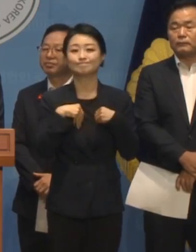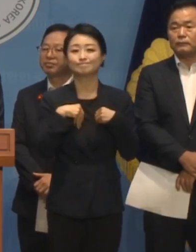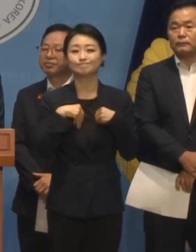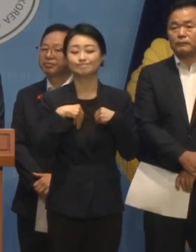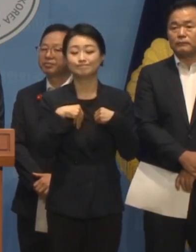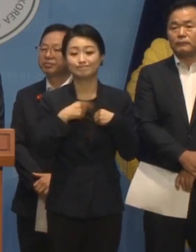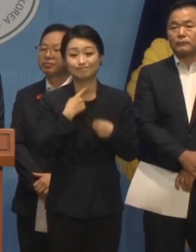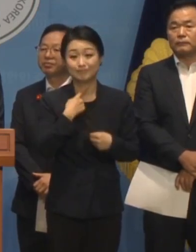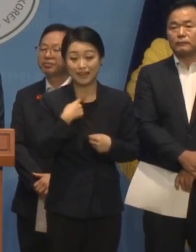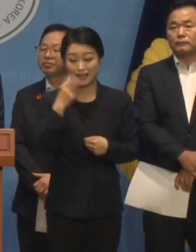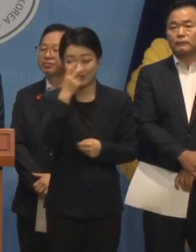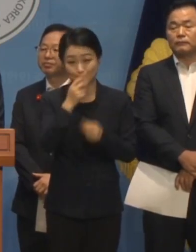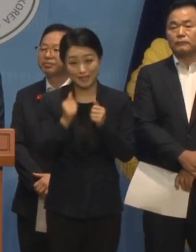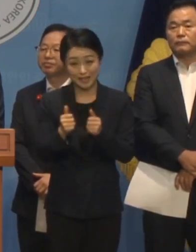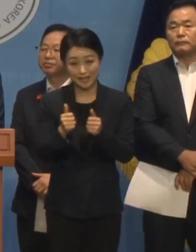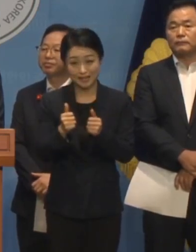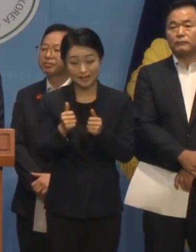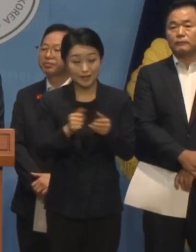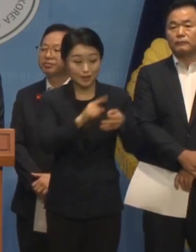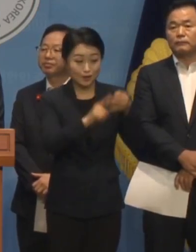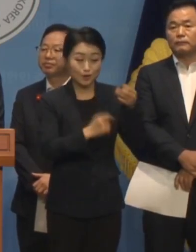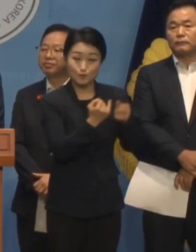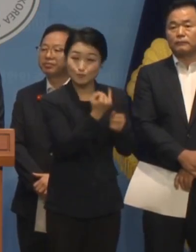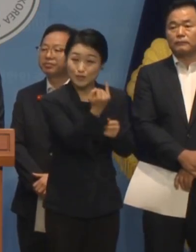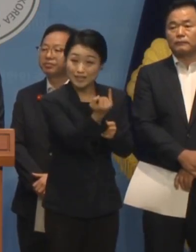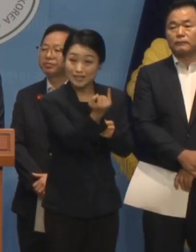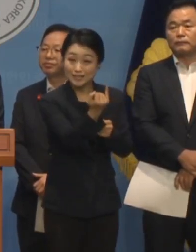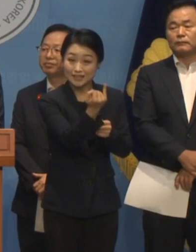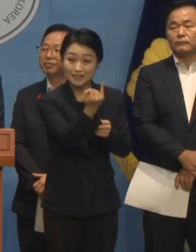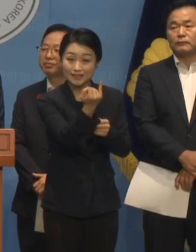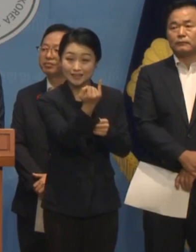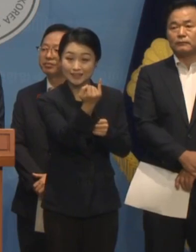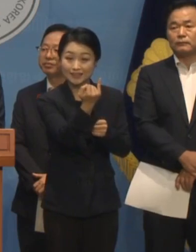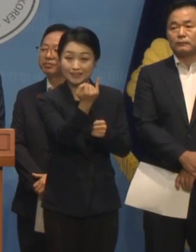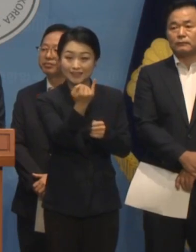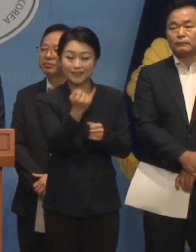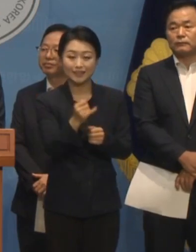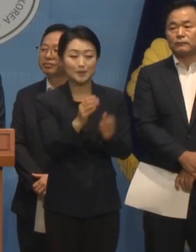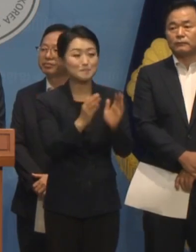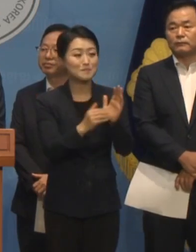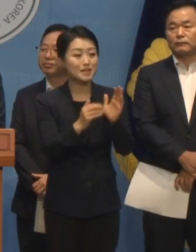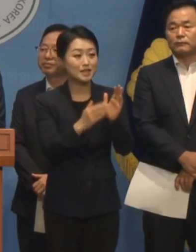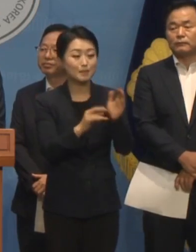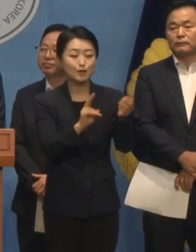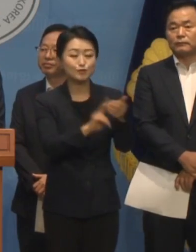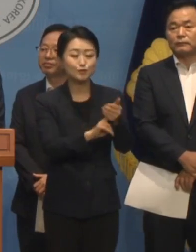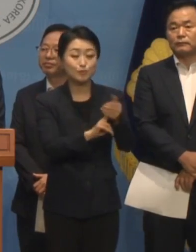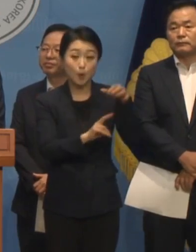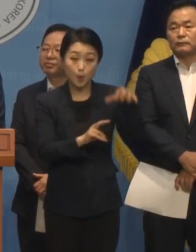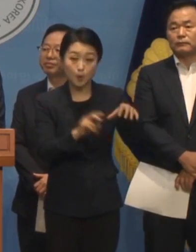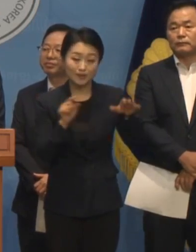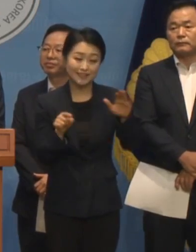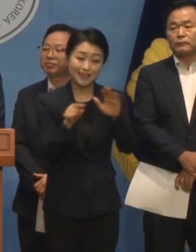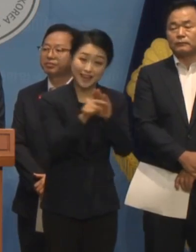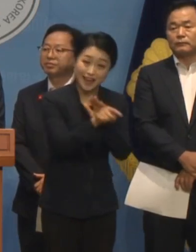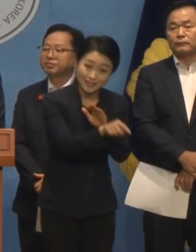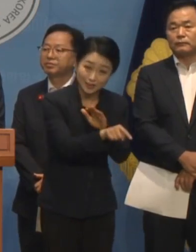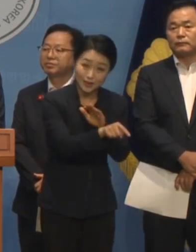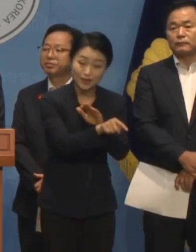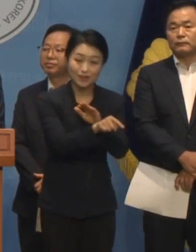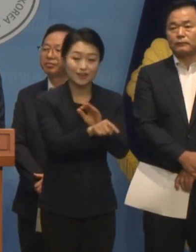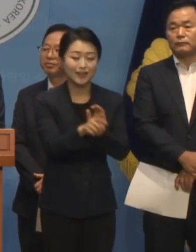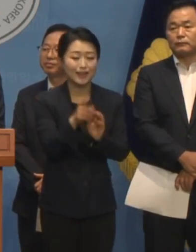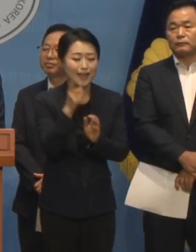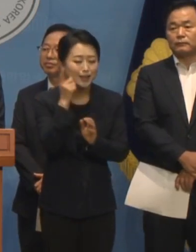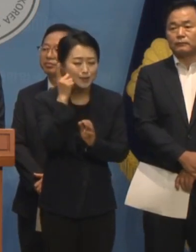해본 검찰이 김건희 여사를 비공개로 그것도 제3의 장소에서 휴대폰을